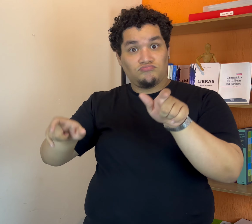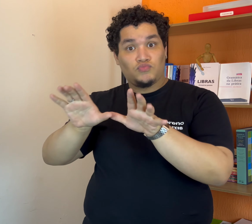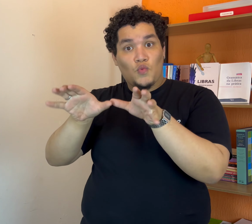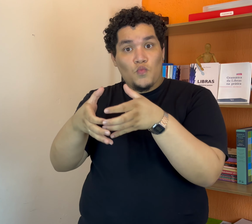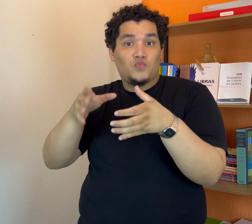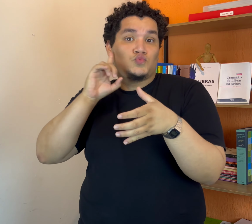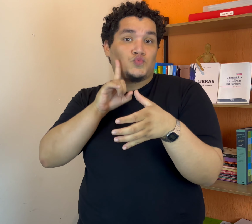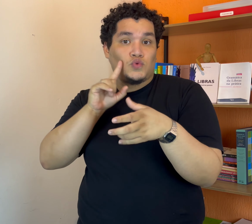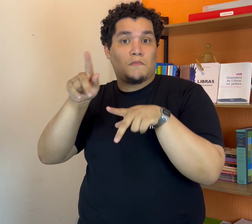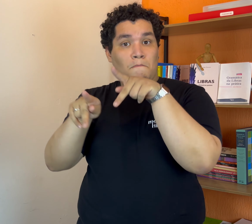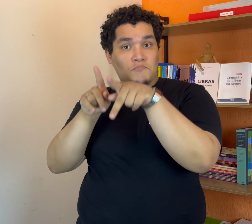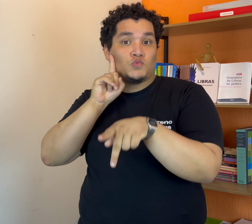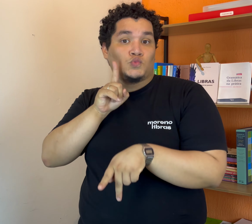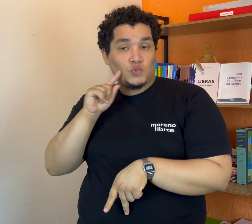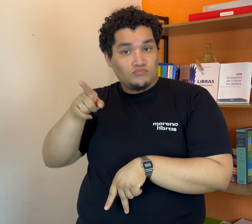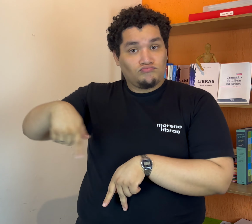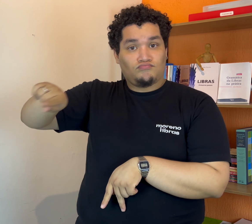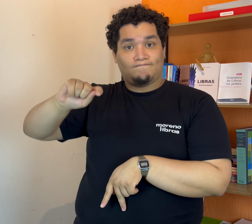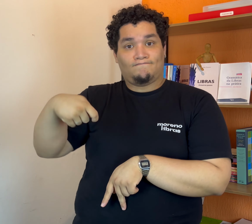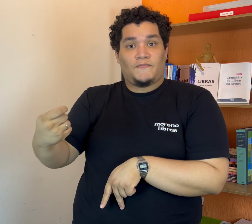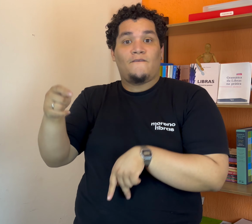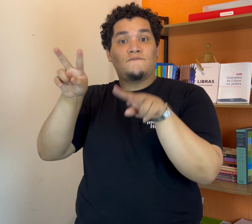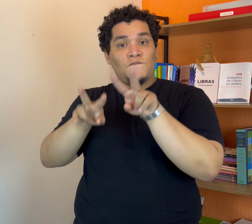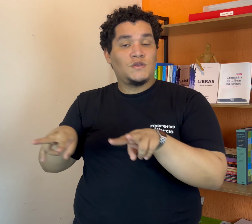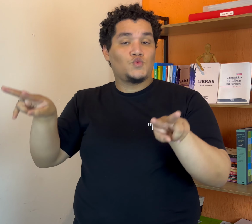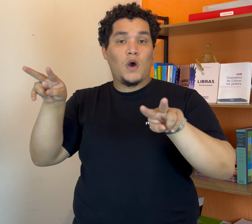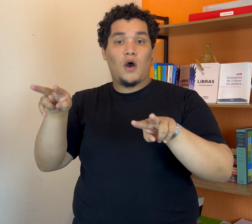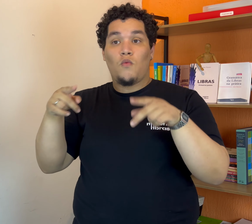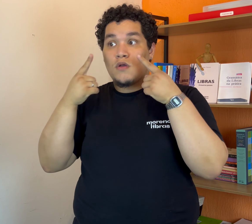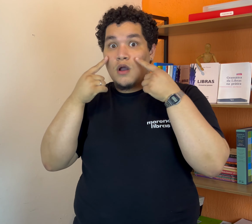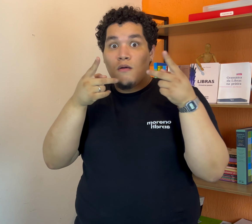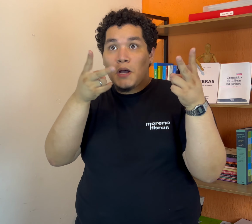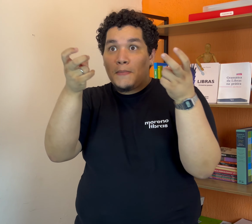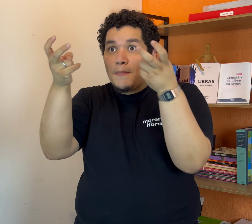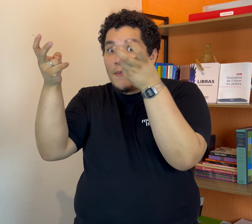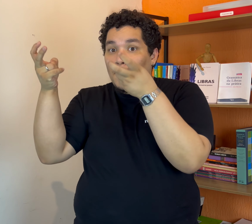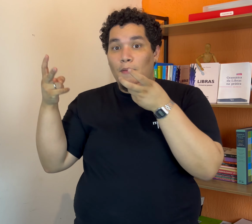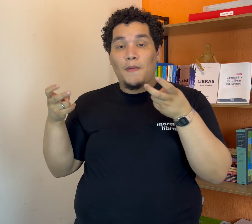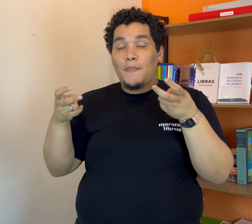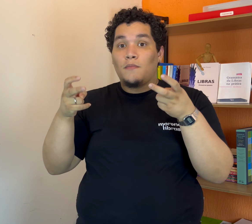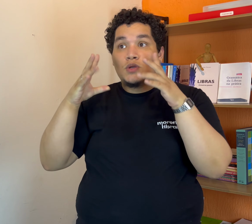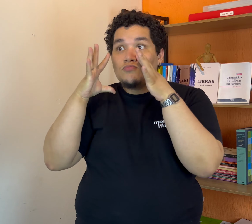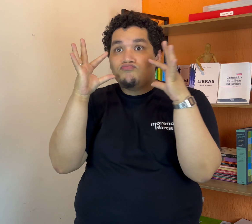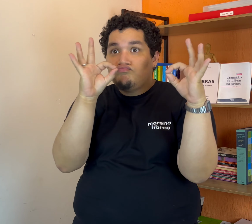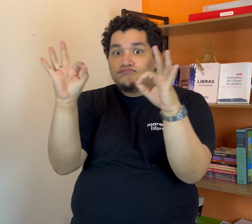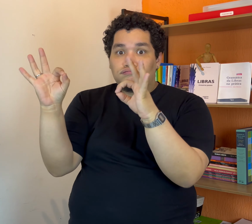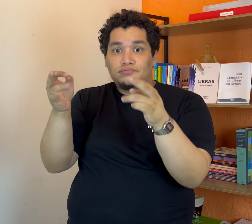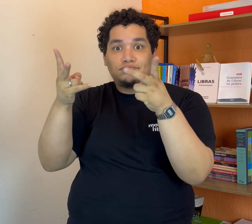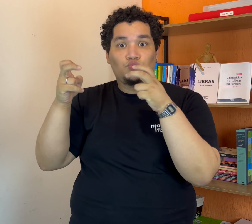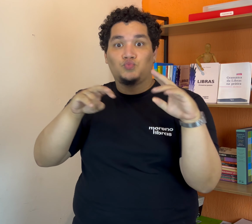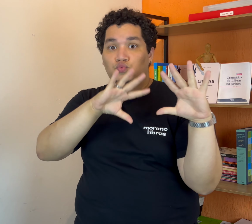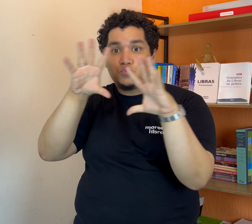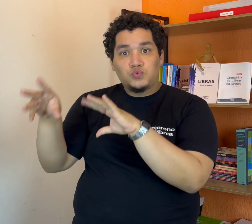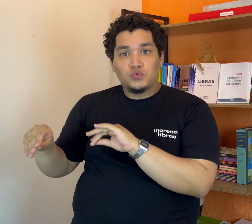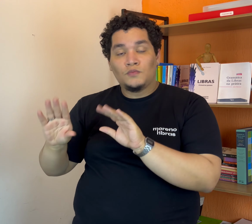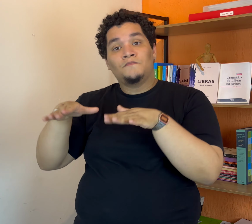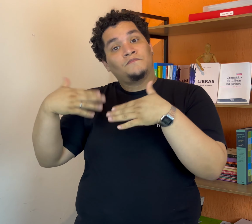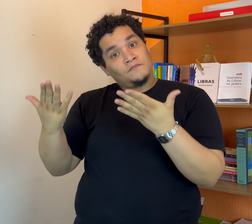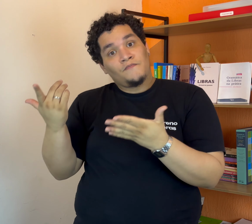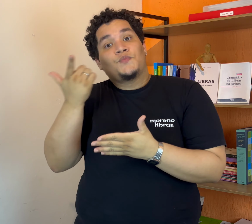grande com o próprio meio de transporte em si. Isso se dá porque o povo surdo ele é visual, e a partir da percepção visual do mundo, eles